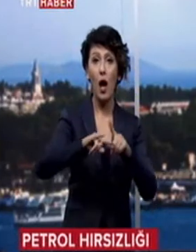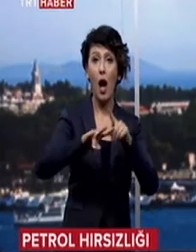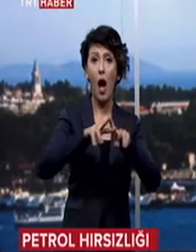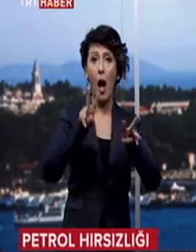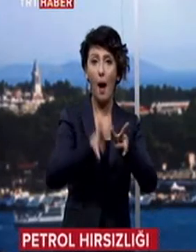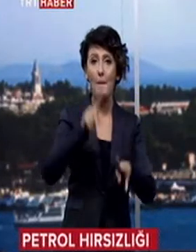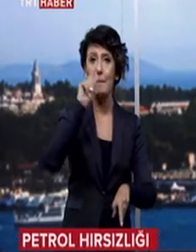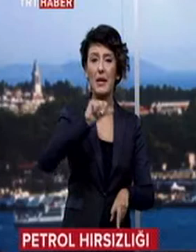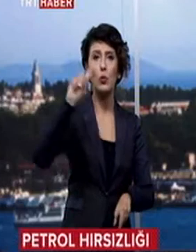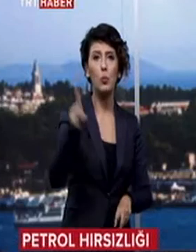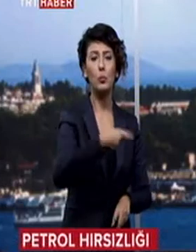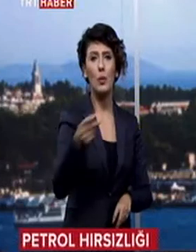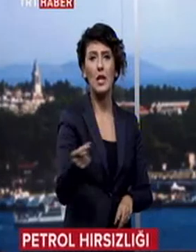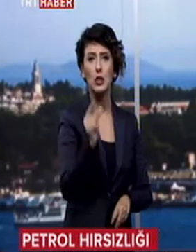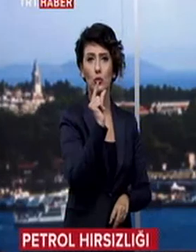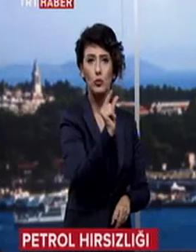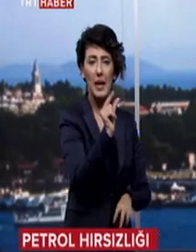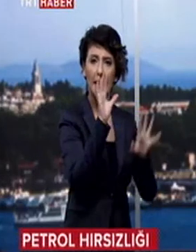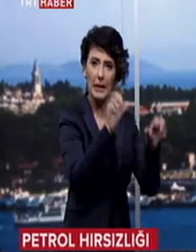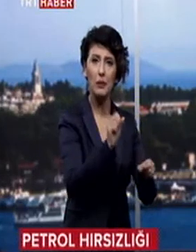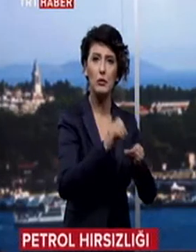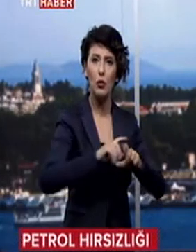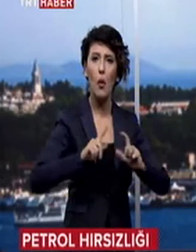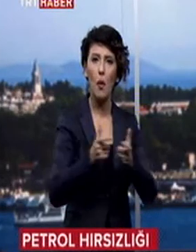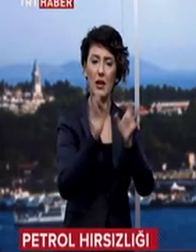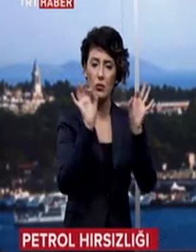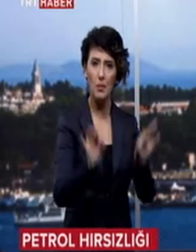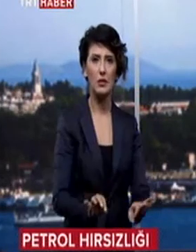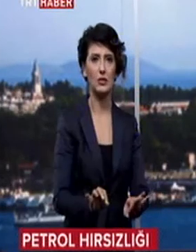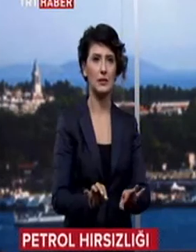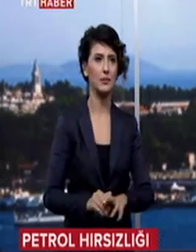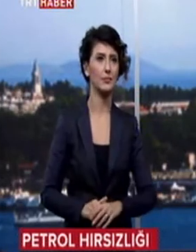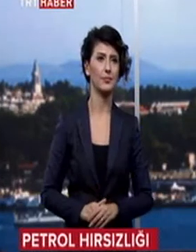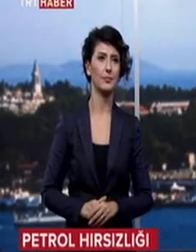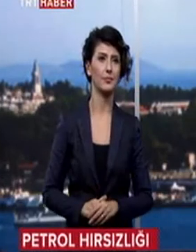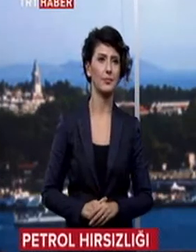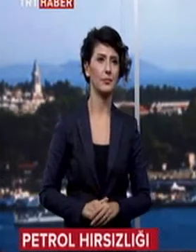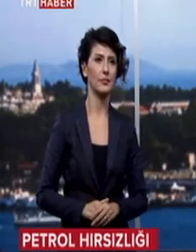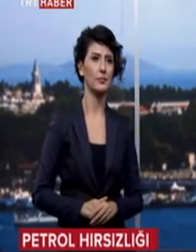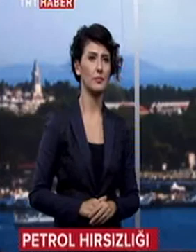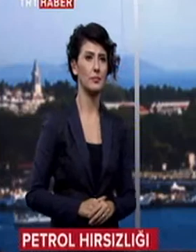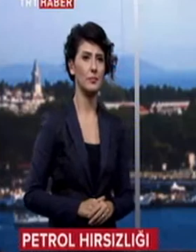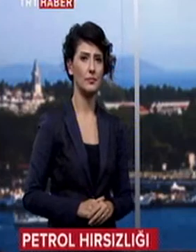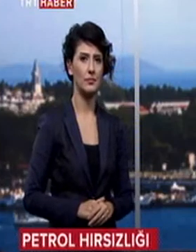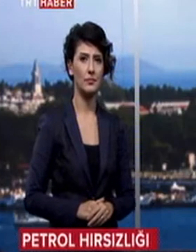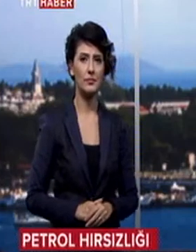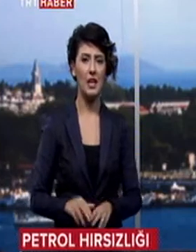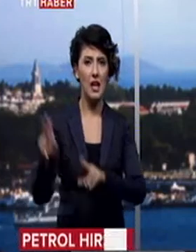ele geçirildi. Kaçan şüphelilerin yakalanması için operasyon başlatıldı.